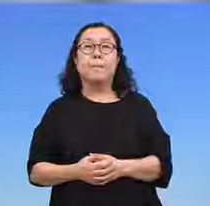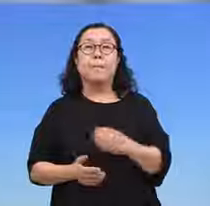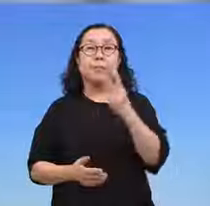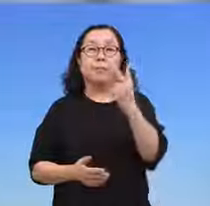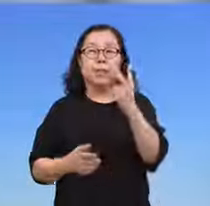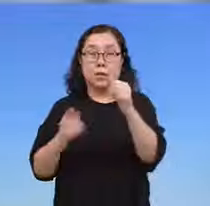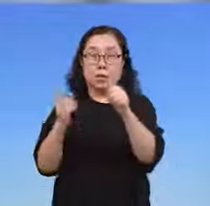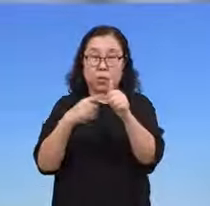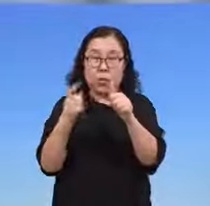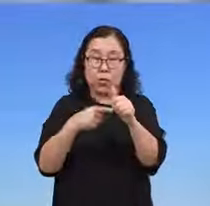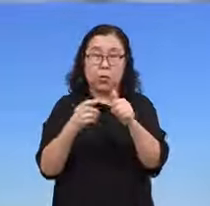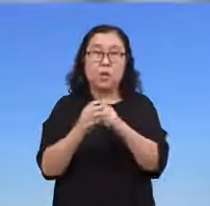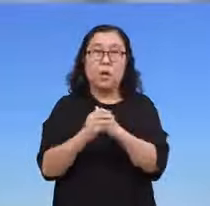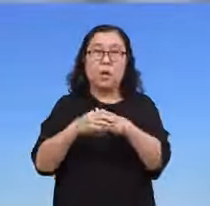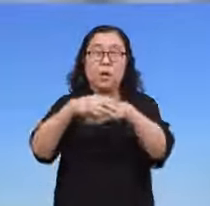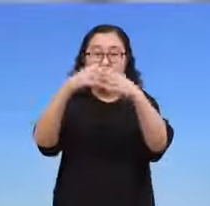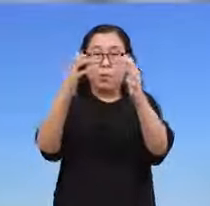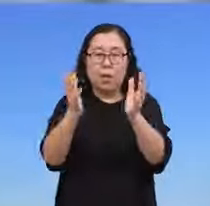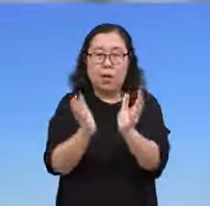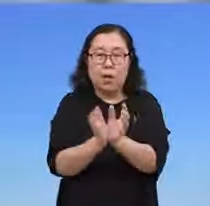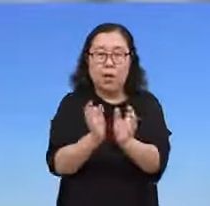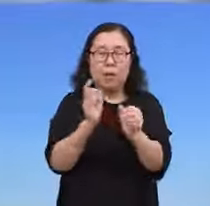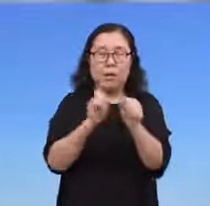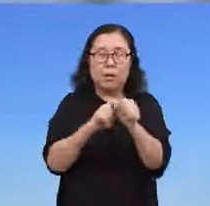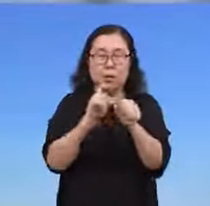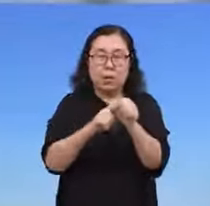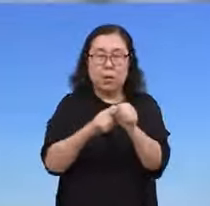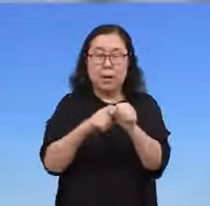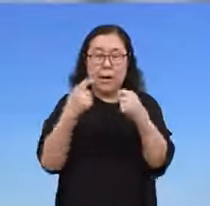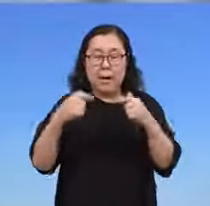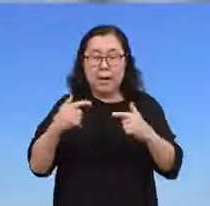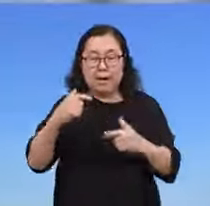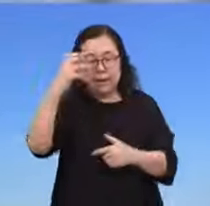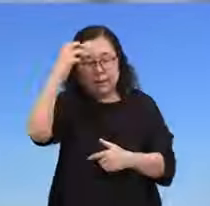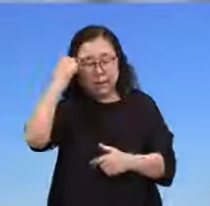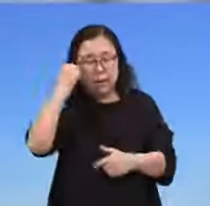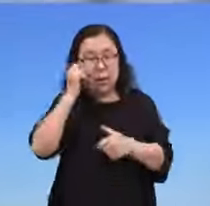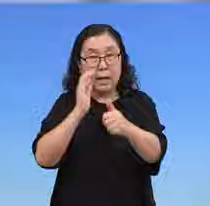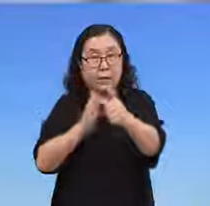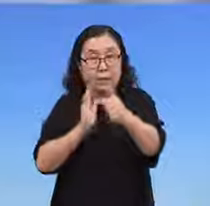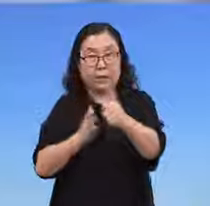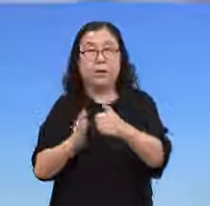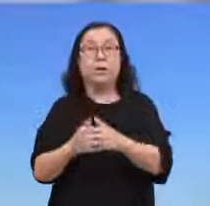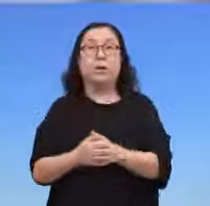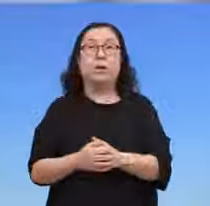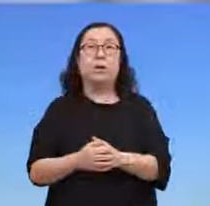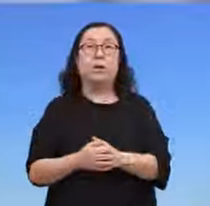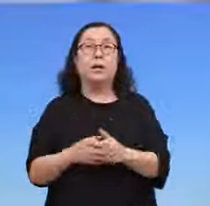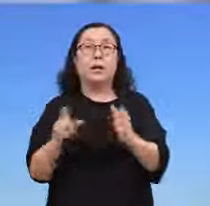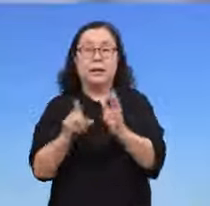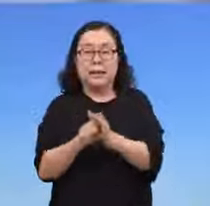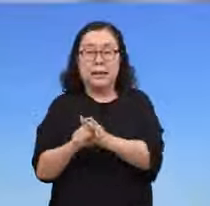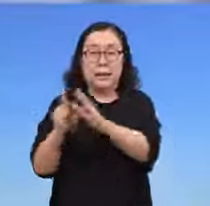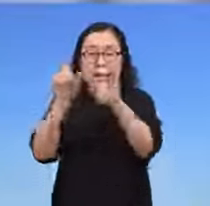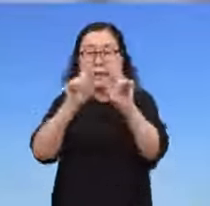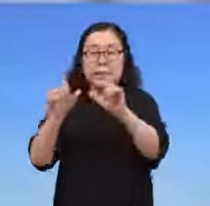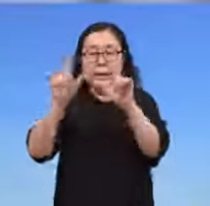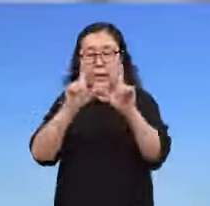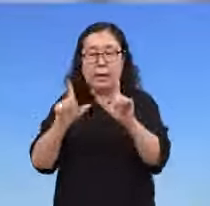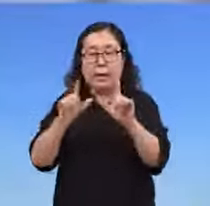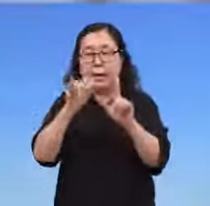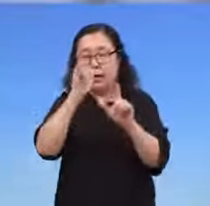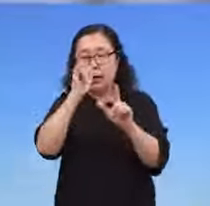이 두 가지 교훈을 포괄적으로 드린 이 두 가지 교훈은 항상 기억하시고요, 뭐라 그랬죠? 신앙생활에